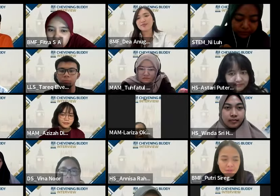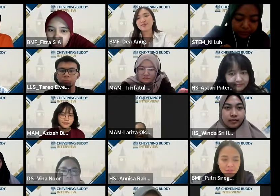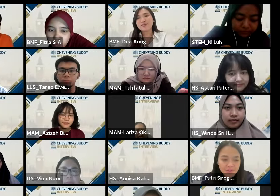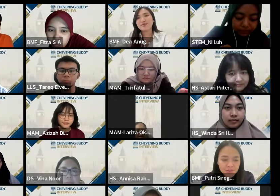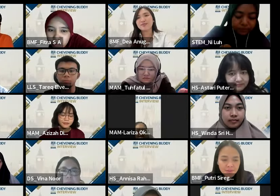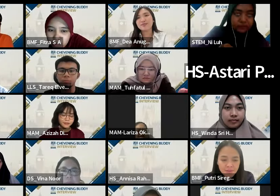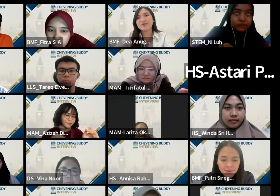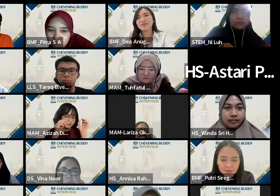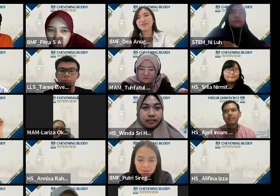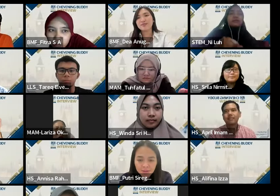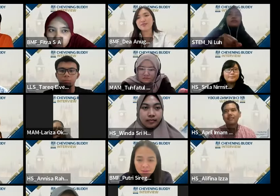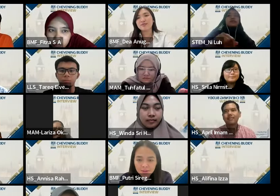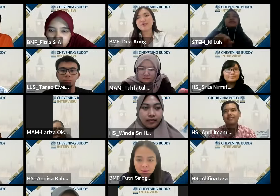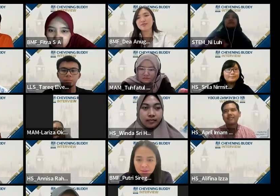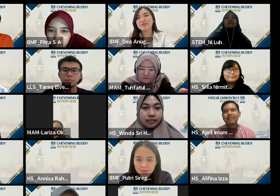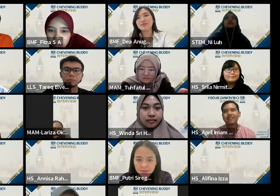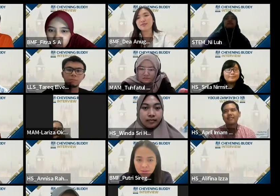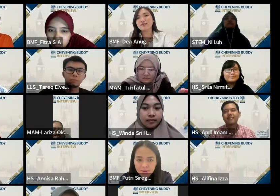oke